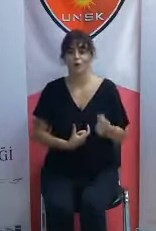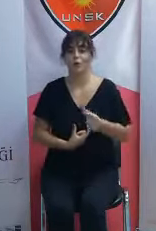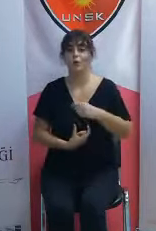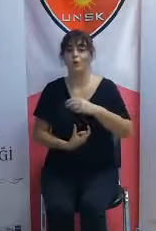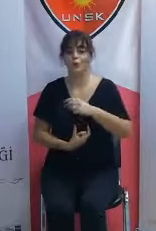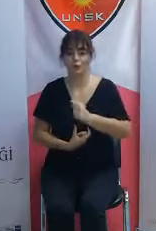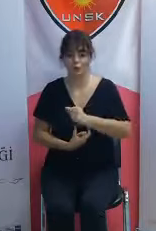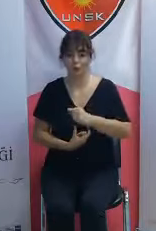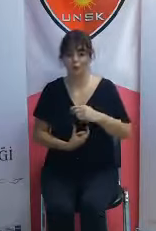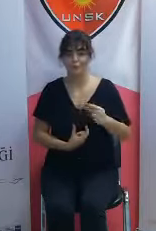Ü.